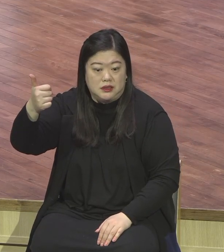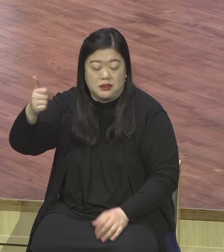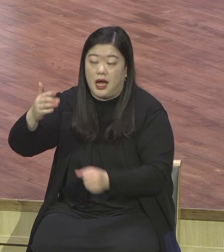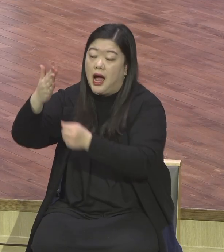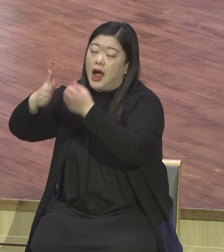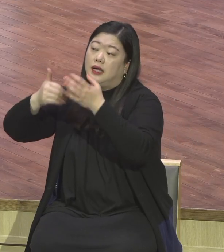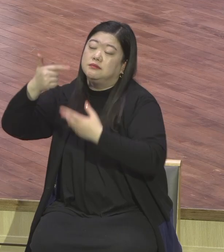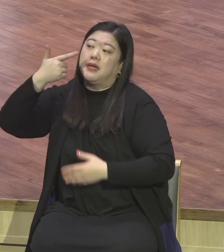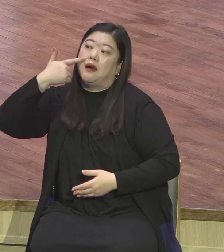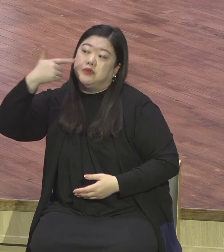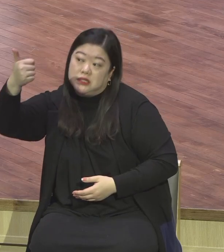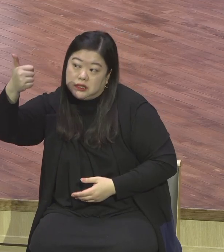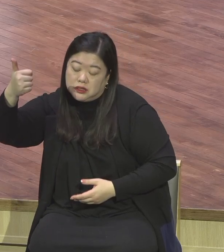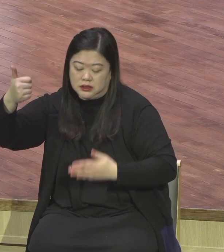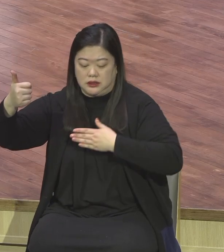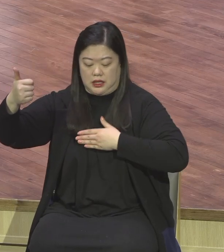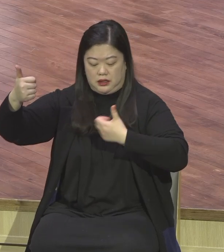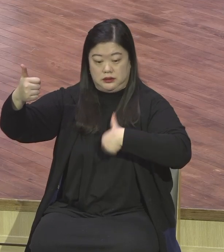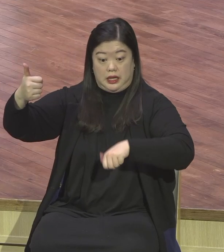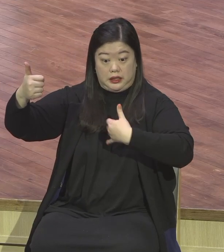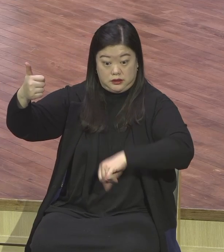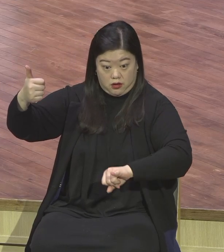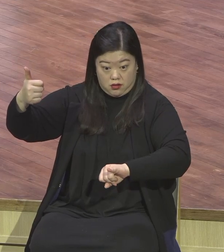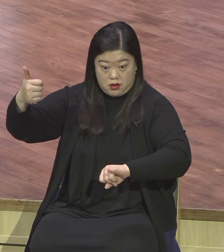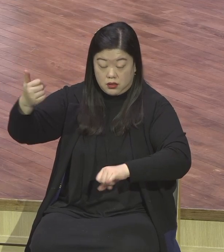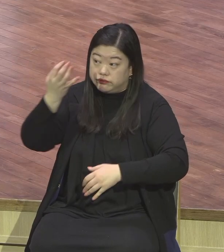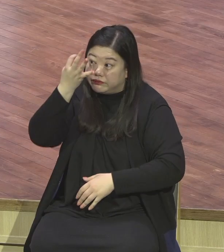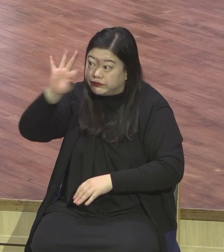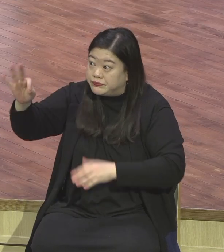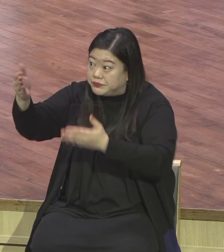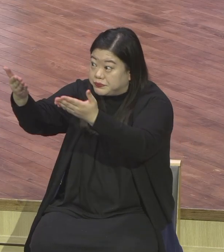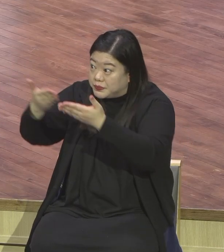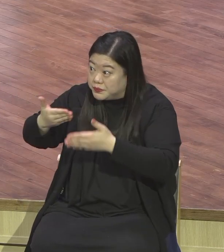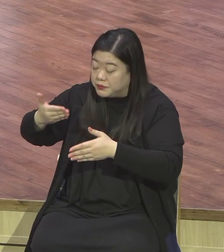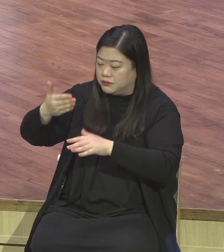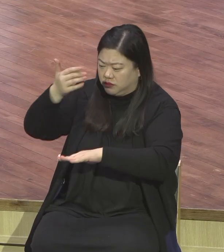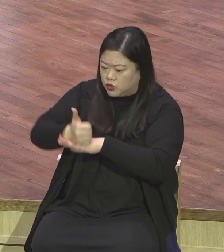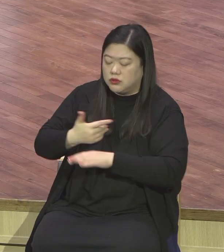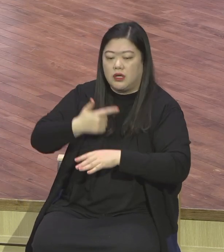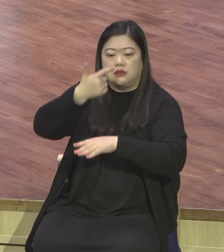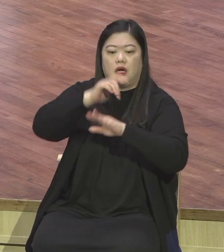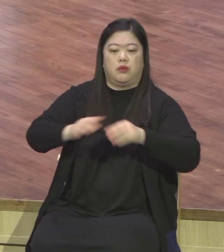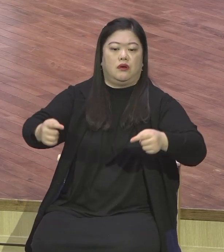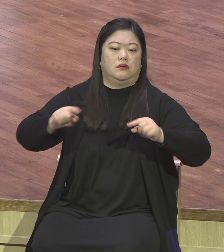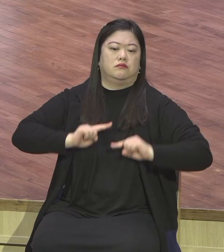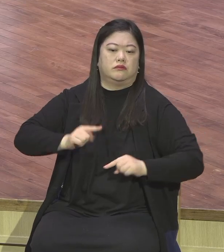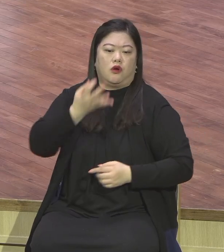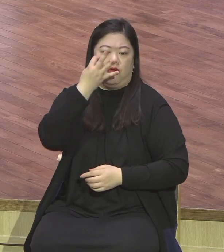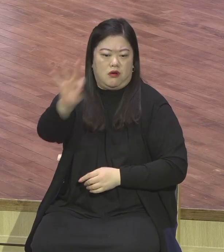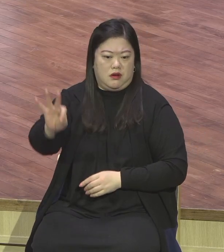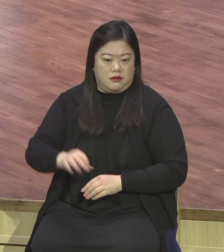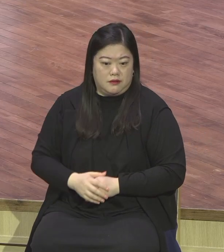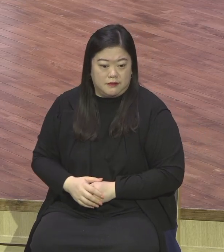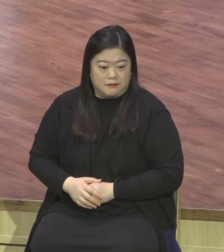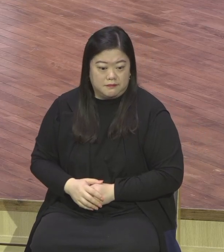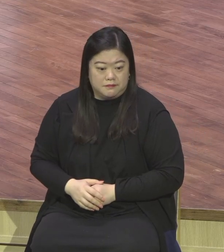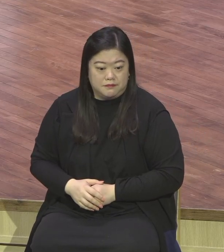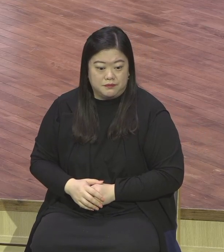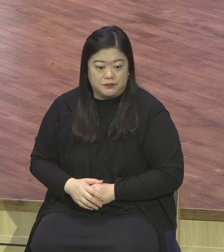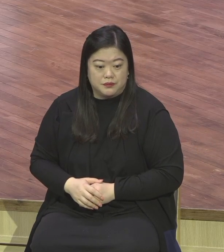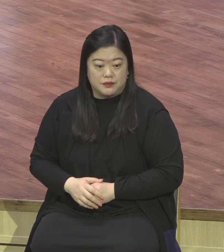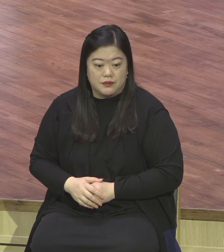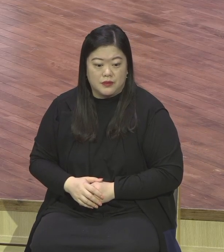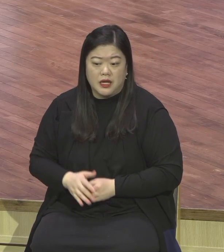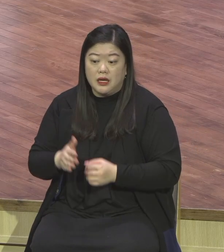되기 때문에 예배자로 오늘 이 자리에 우리가 설 수가 있는 것입니다 그래서 매 예배